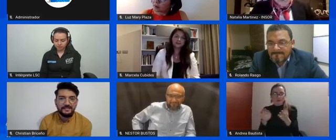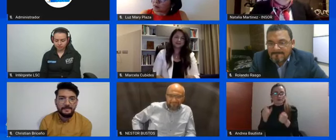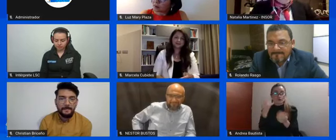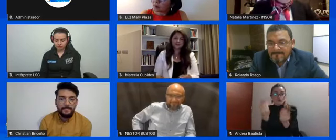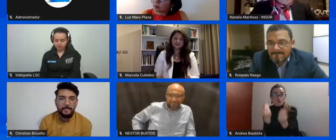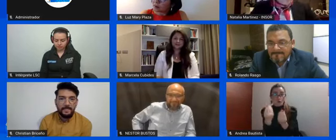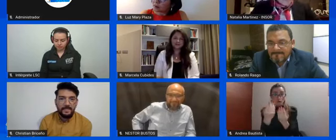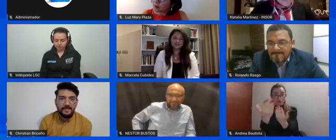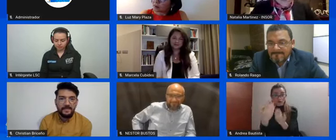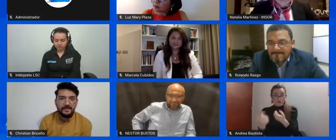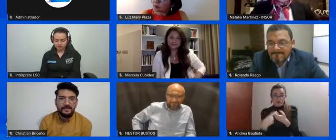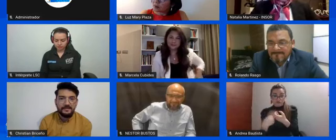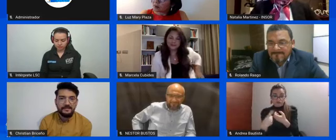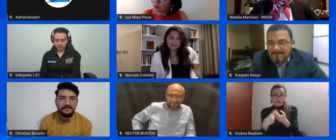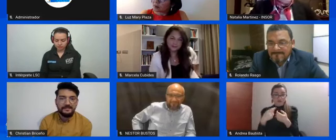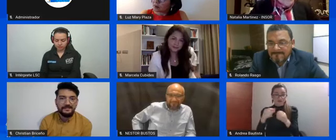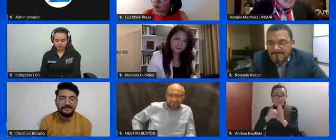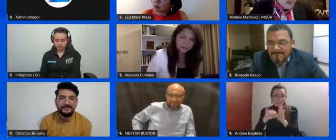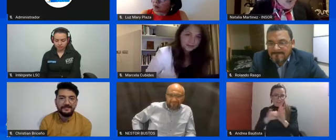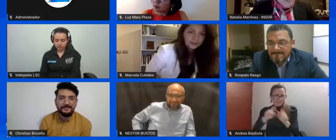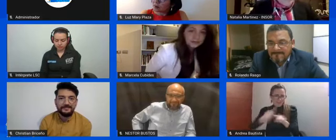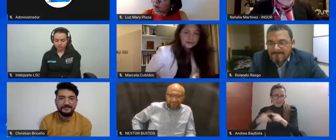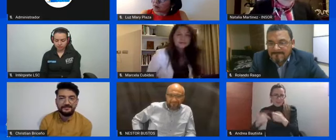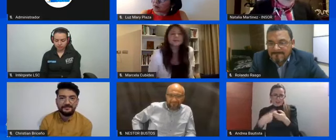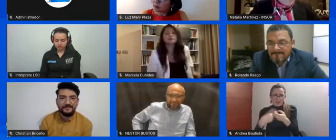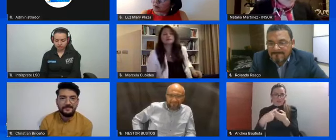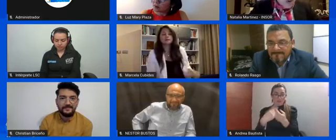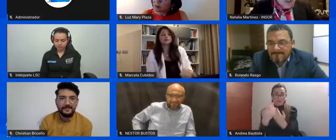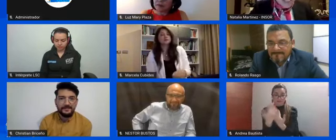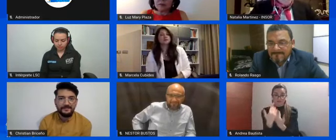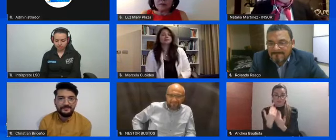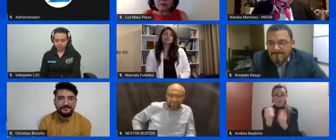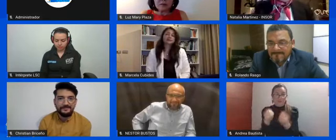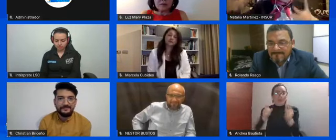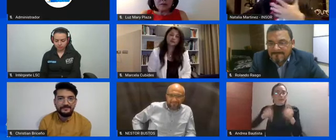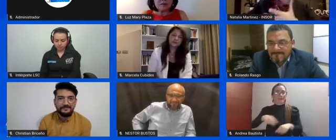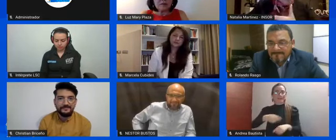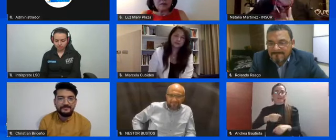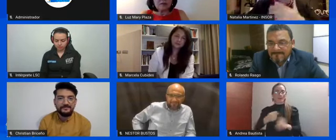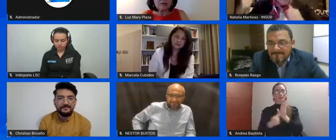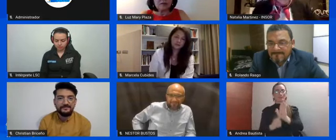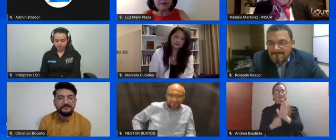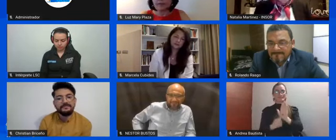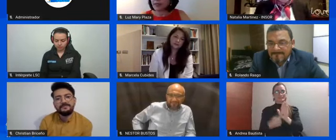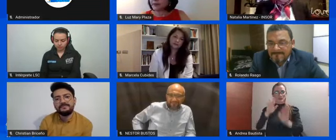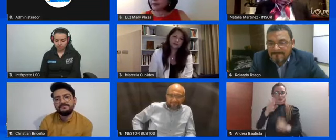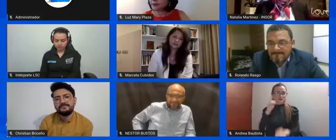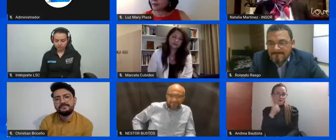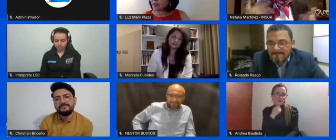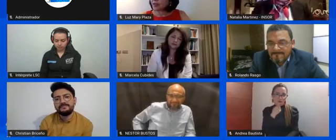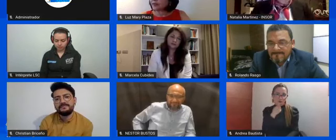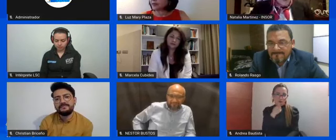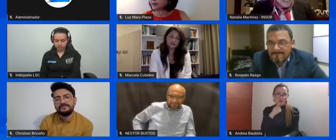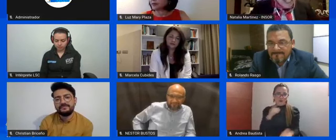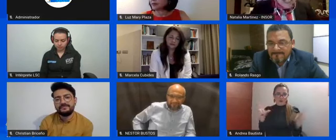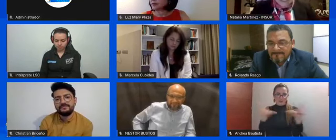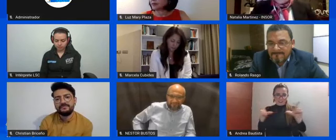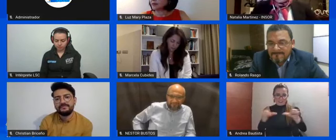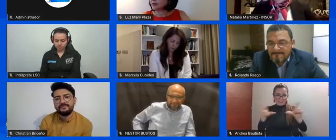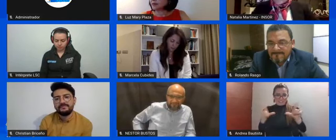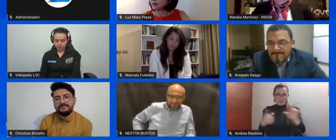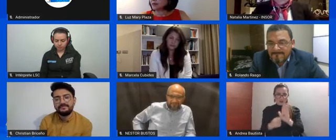redes sociales con los jóvenes. También presentas un canal de televisión, eres la cuota de persona sorda, de presentador sordo que